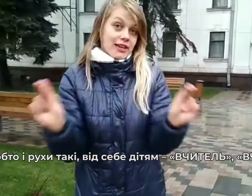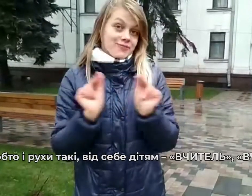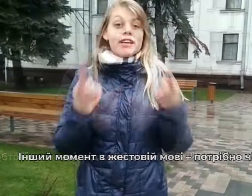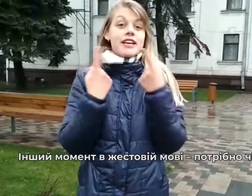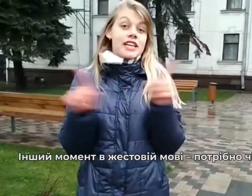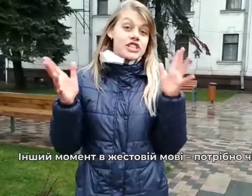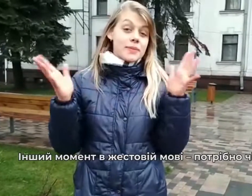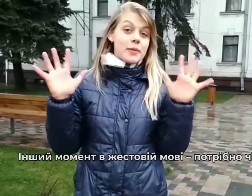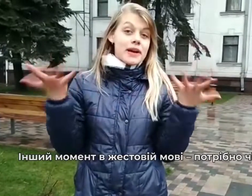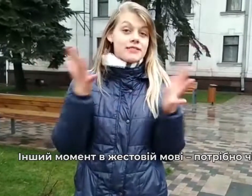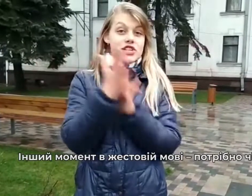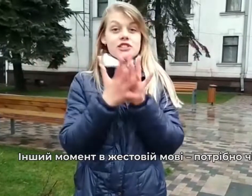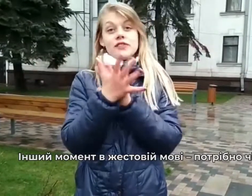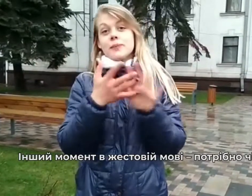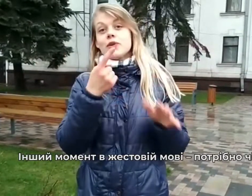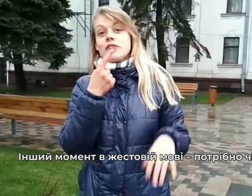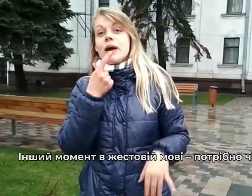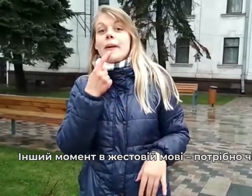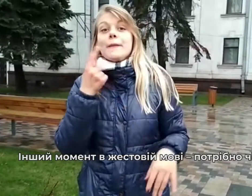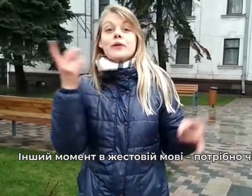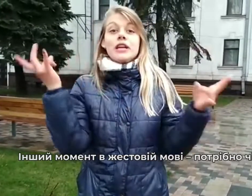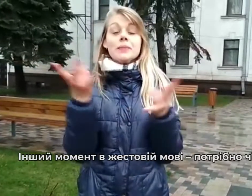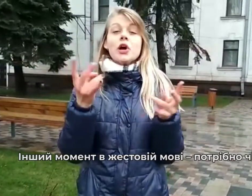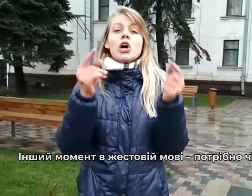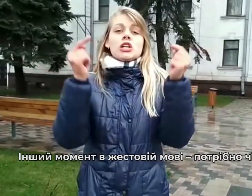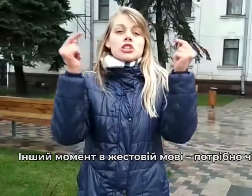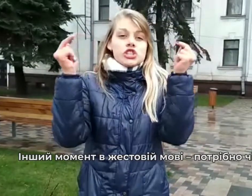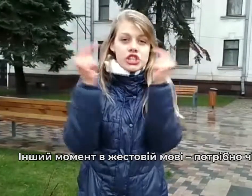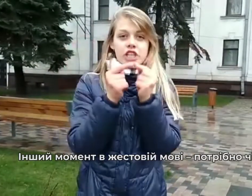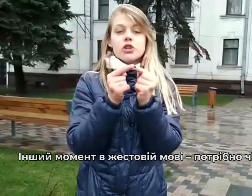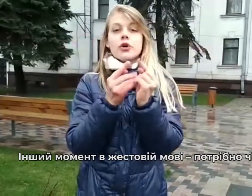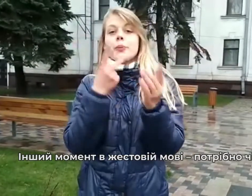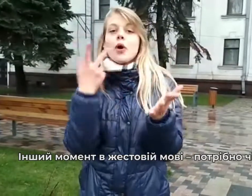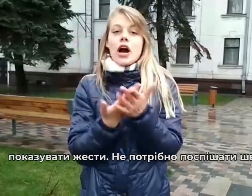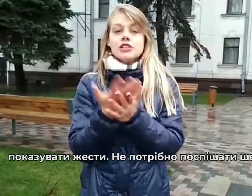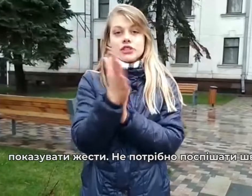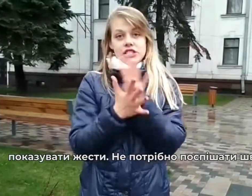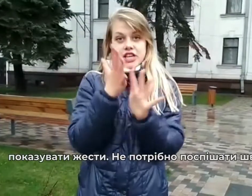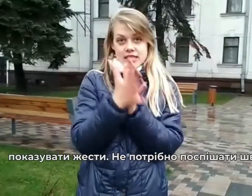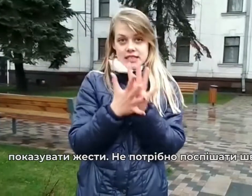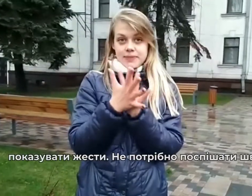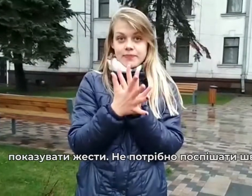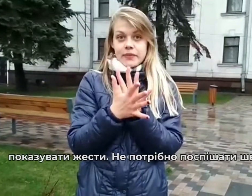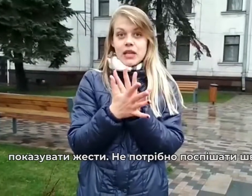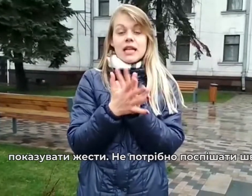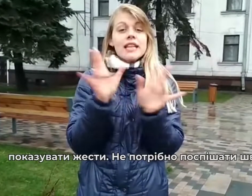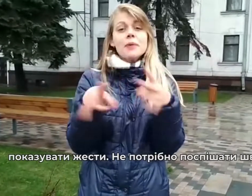вчитель. Інший момент в жестовій мові. Потрібно чітко показувати жести. Не